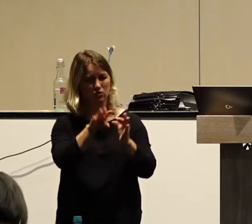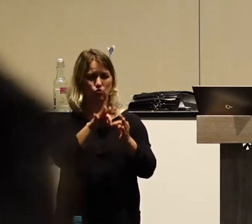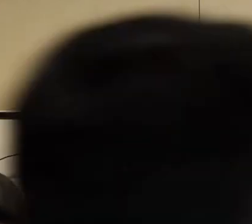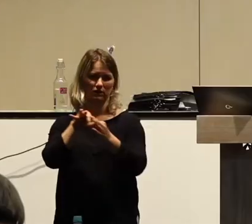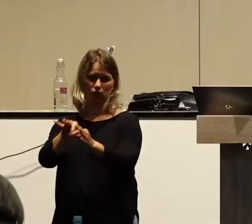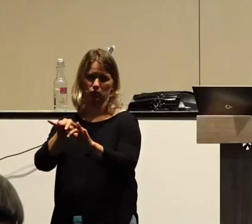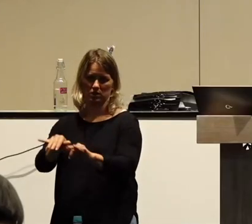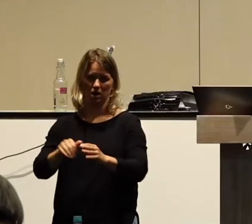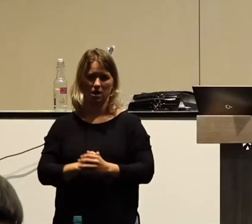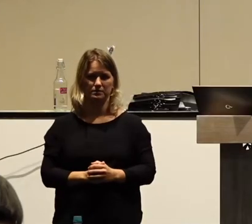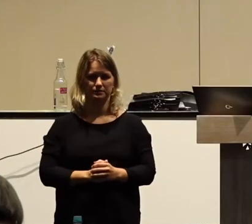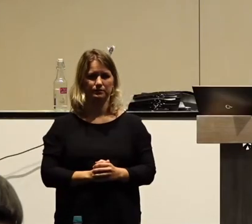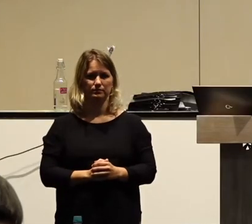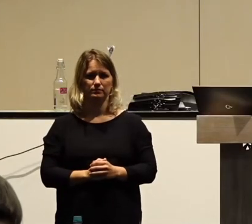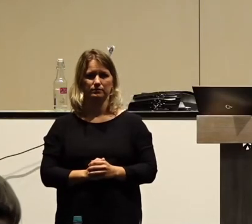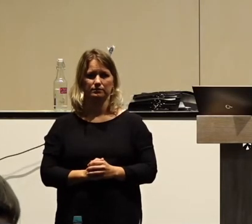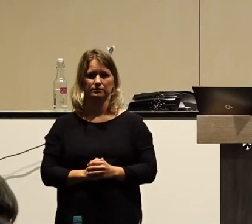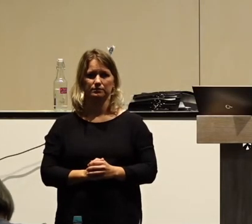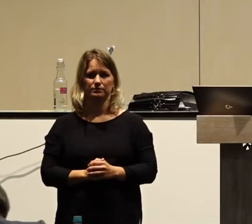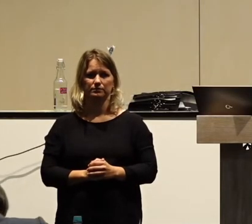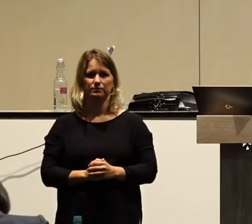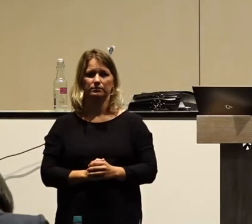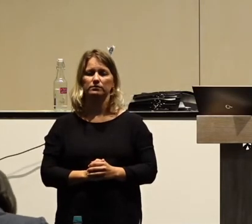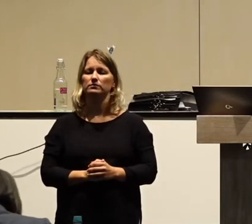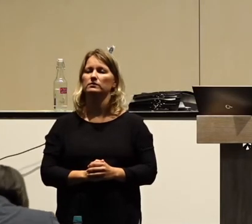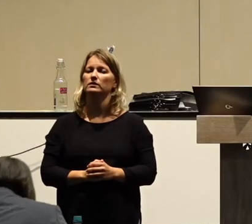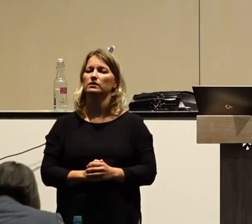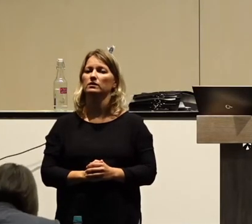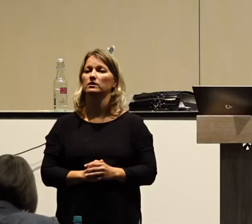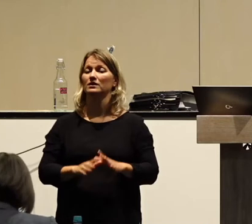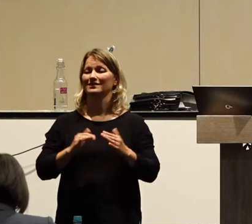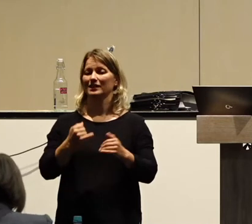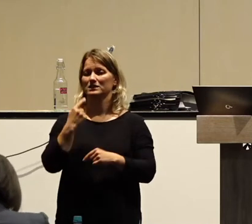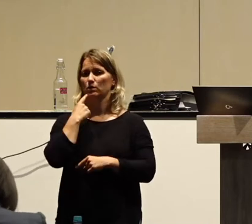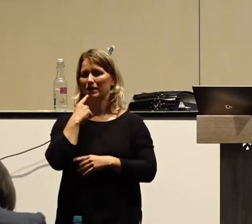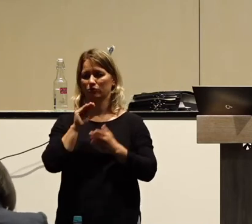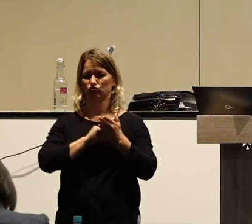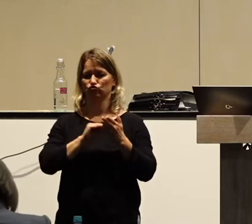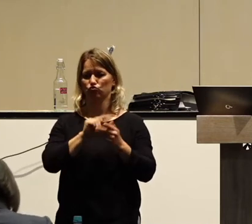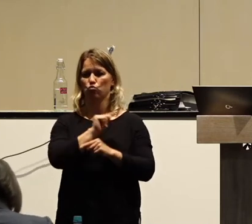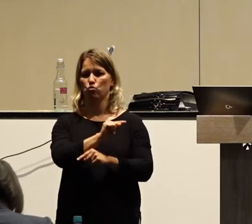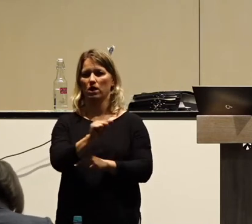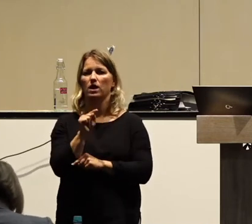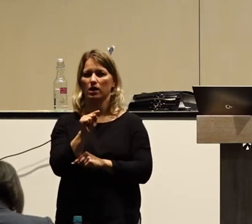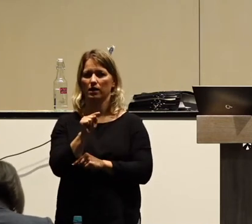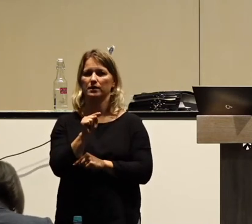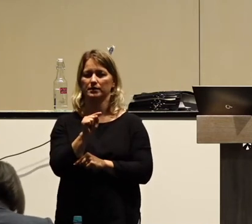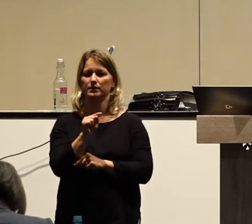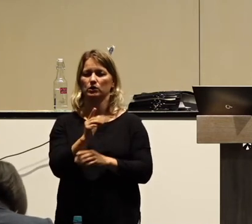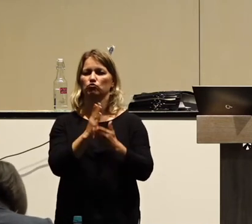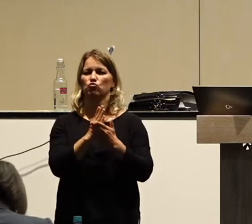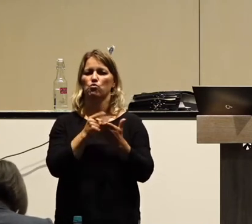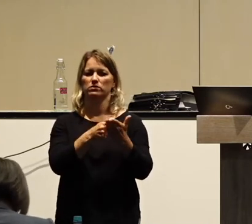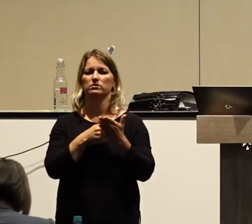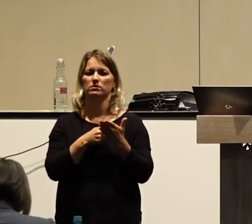das kann auf das differenzierte Bild, was sich momentan an unseren Schulen zeigt, für das